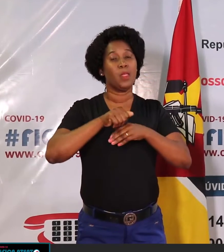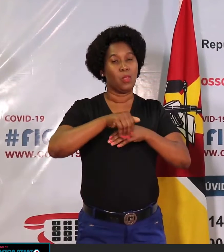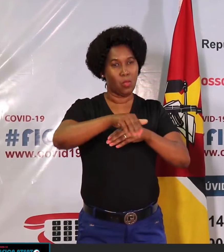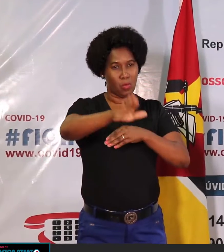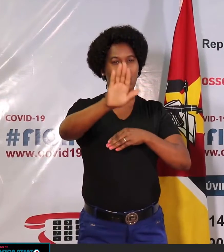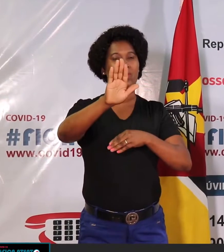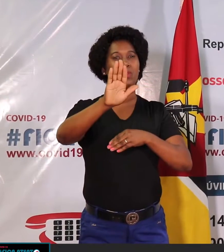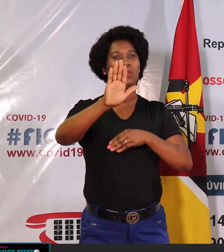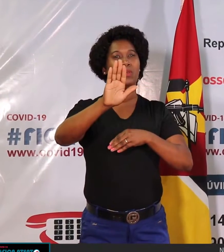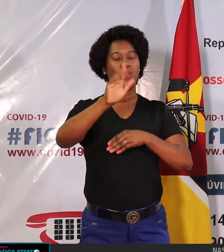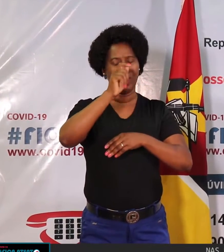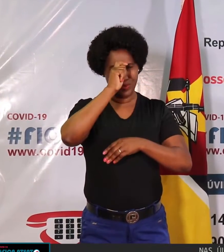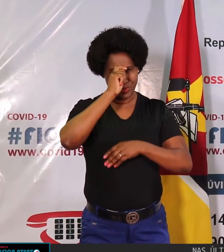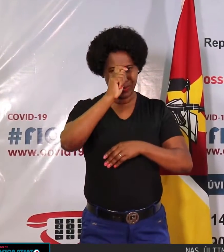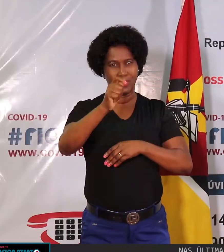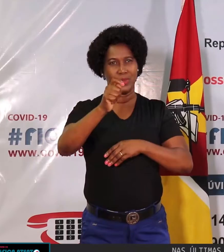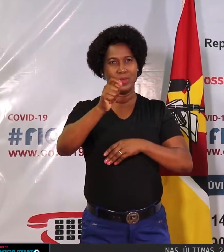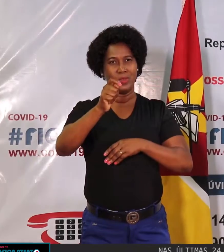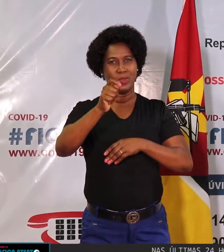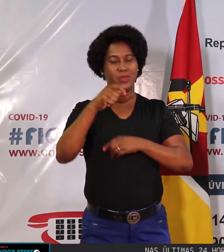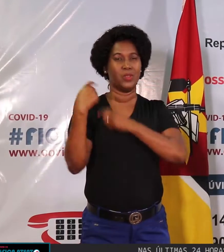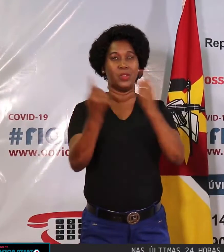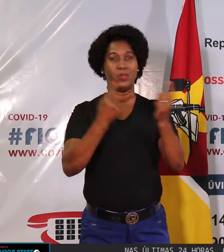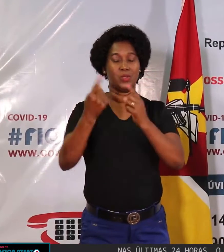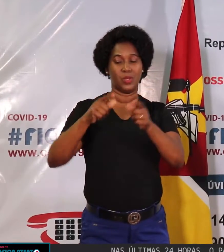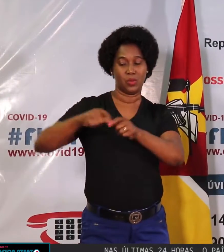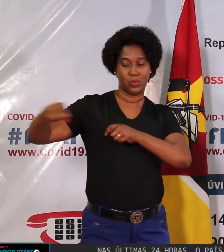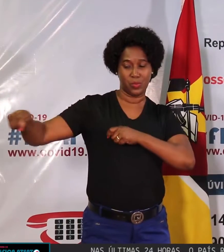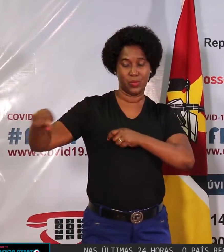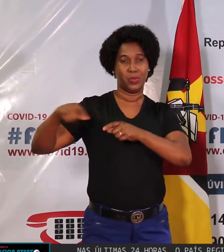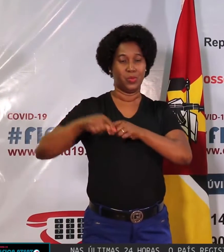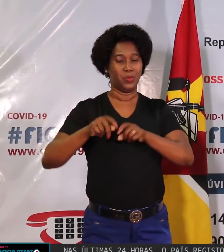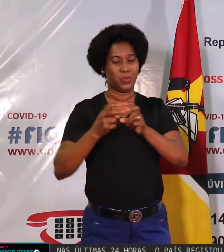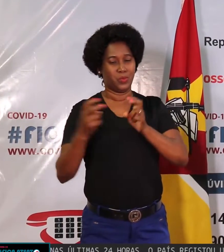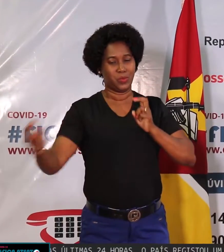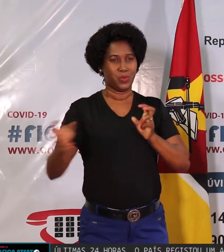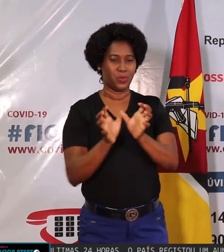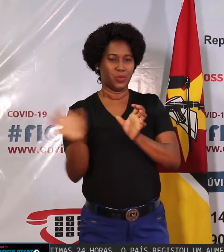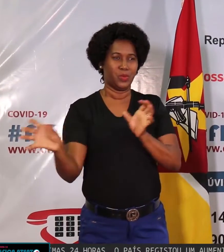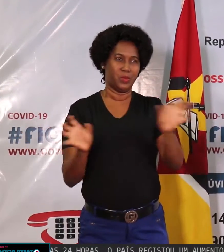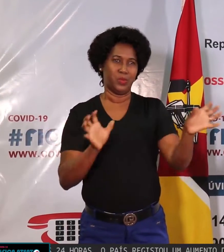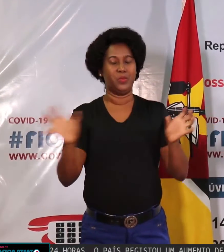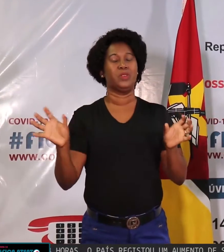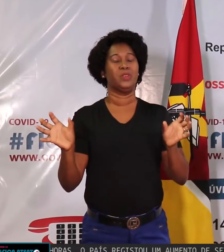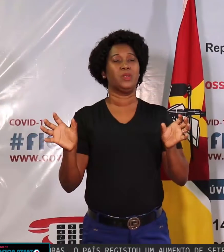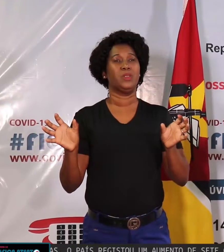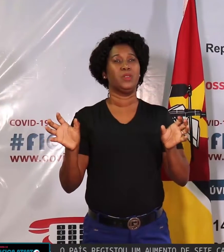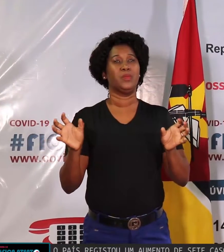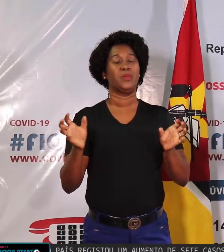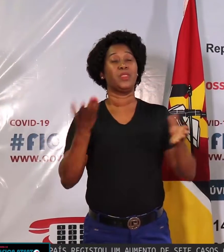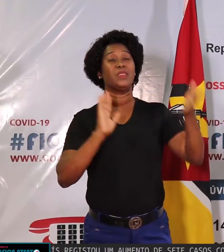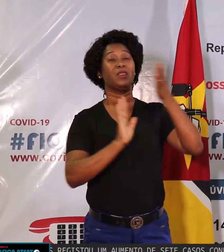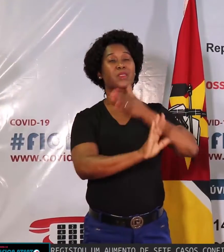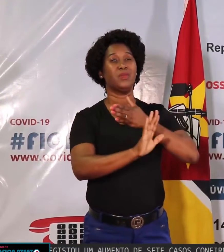continuar a observar as medidas de distanciamento social e evitar rigorosamente a